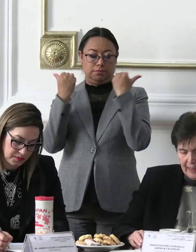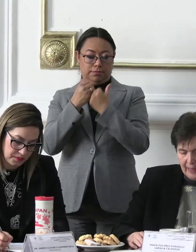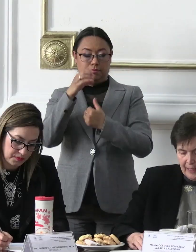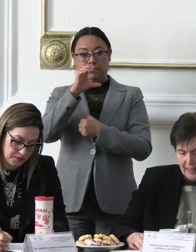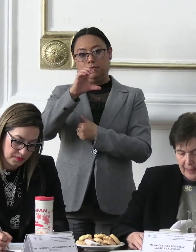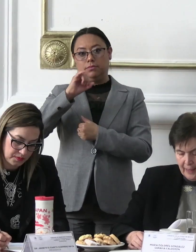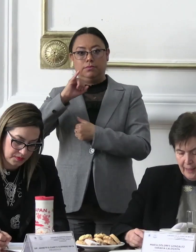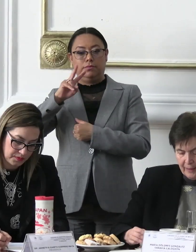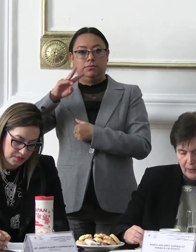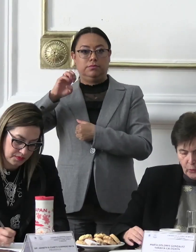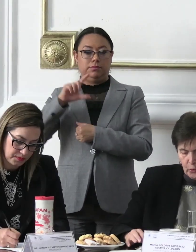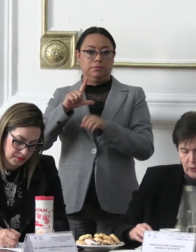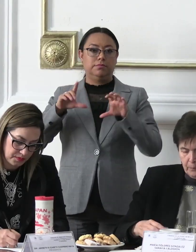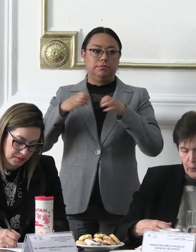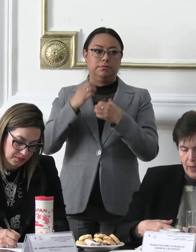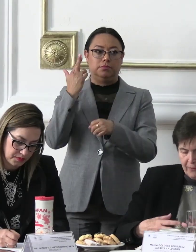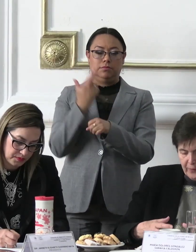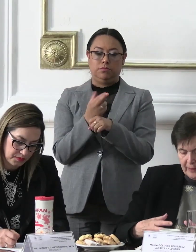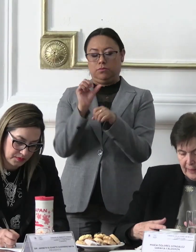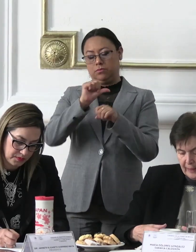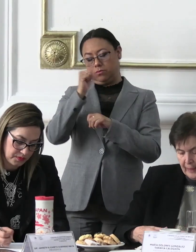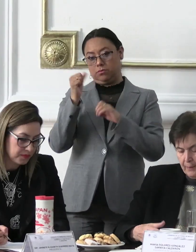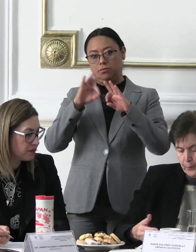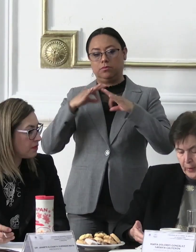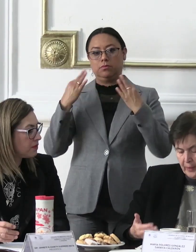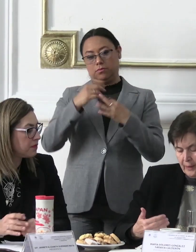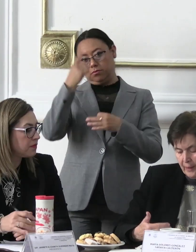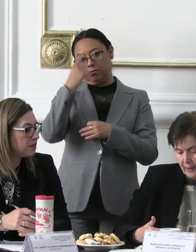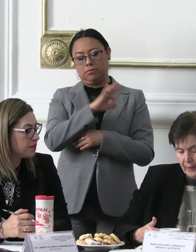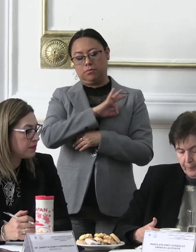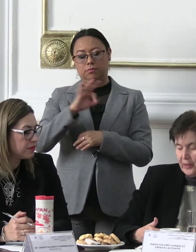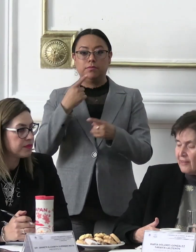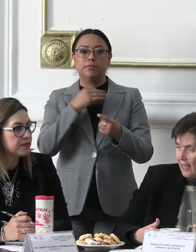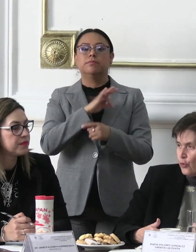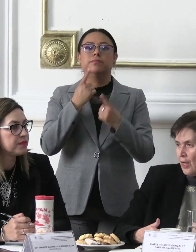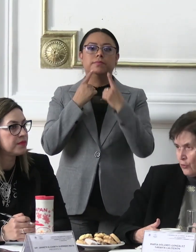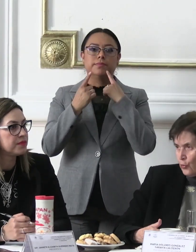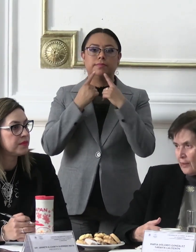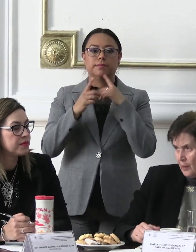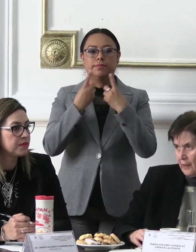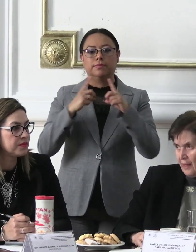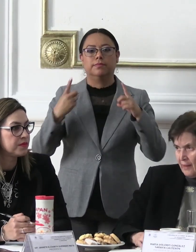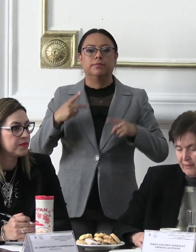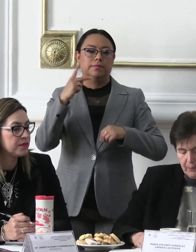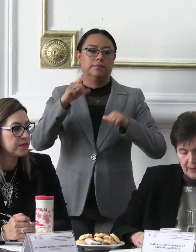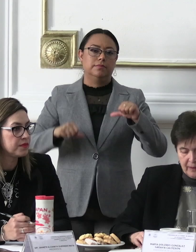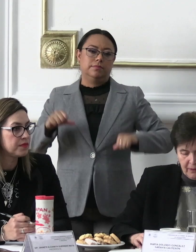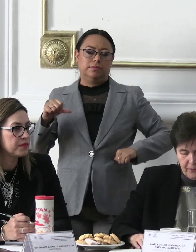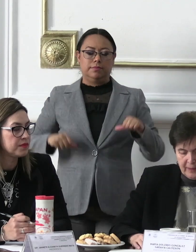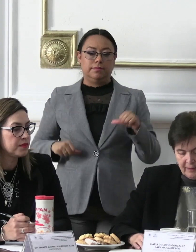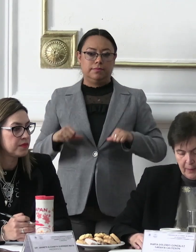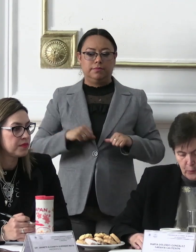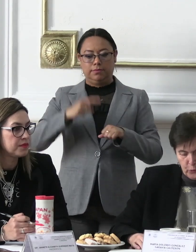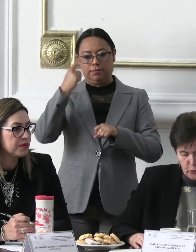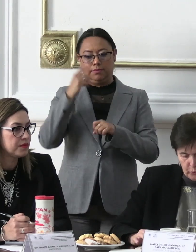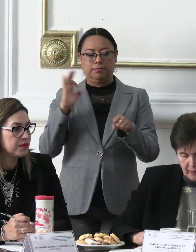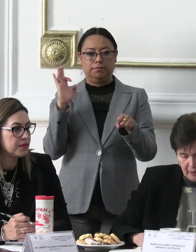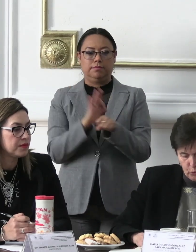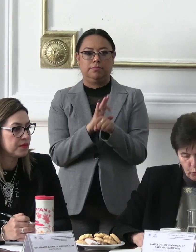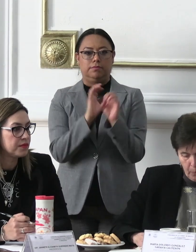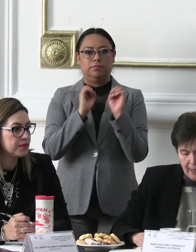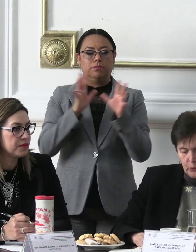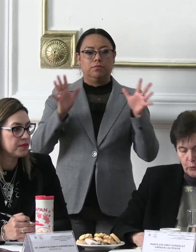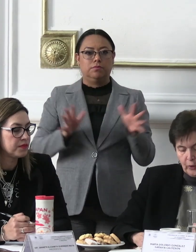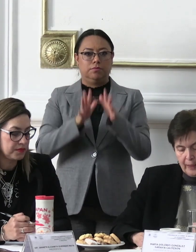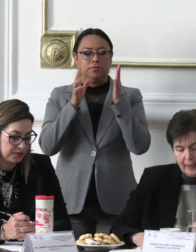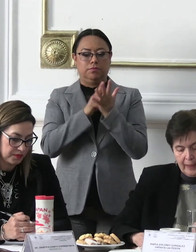comunitarias y de otro tipo a fin de que puedan desarrollar sus actividades también de defensa y promoción de